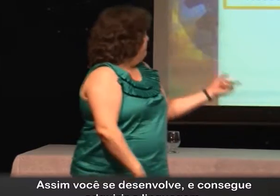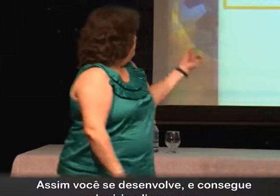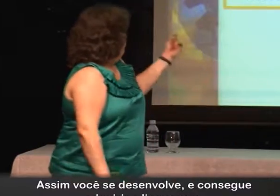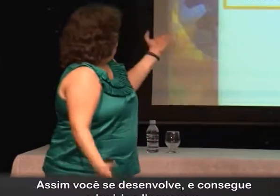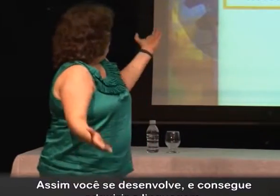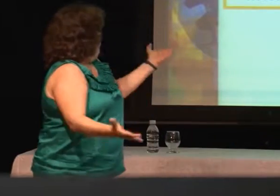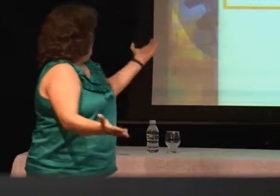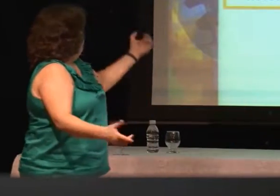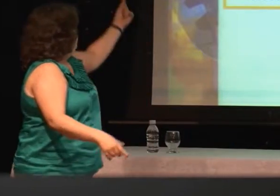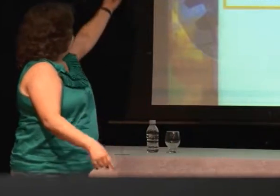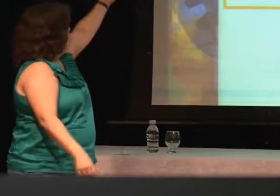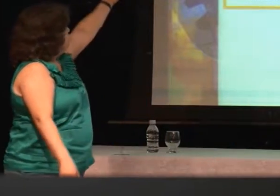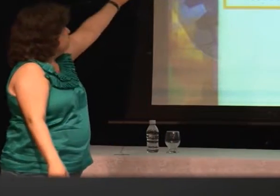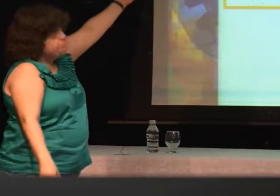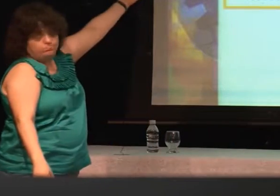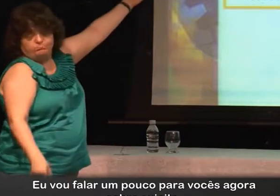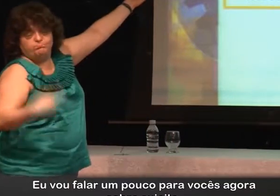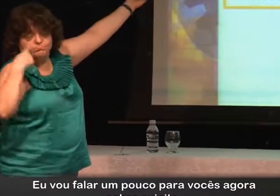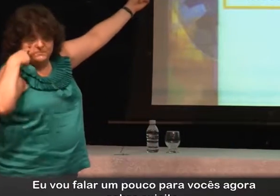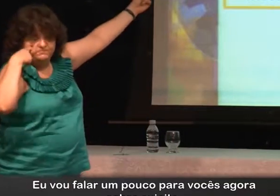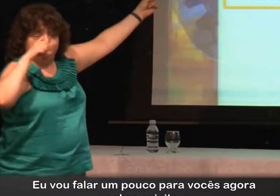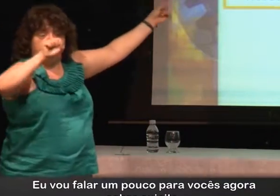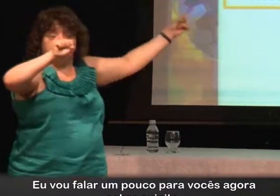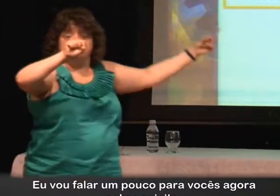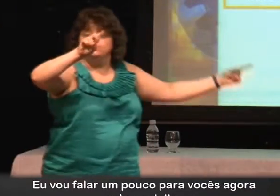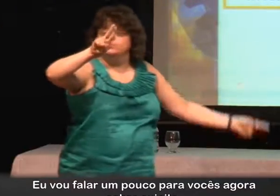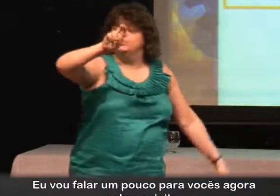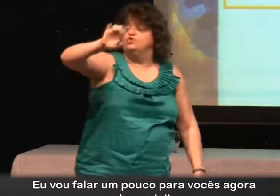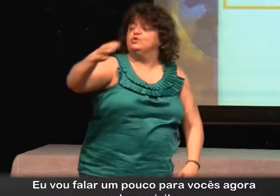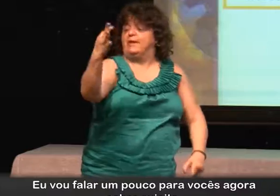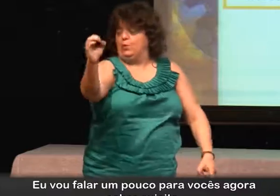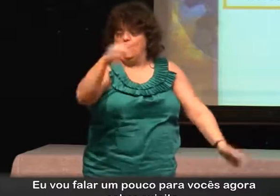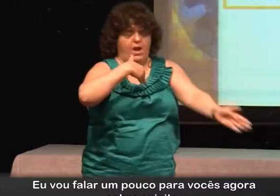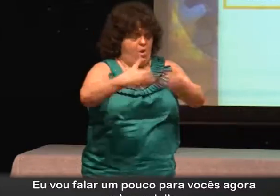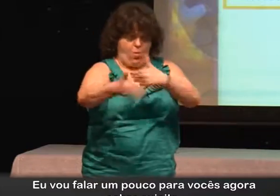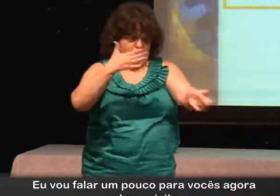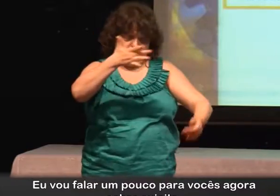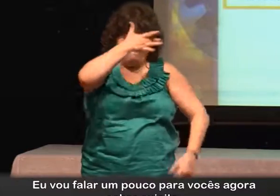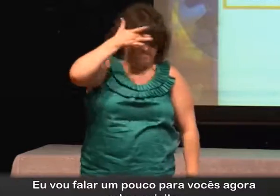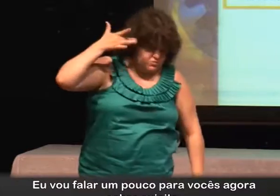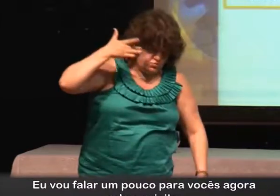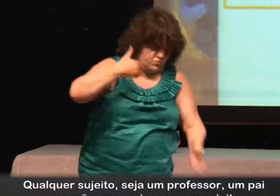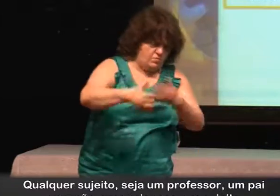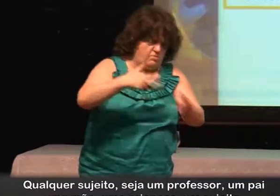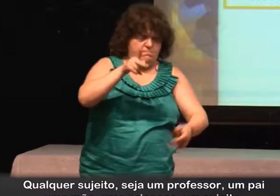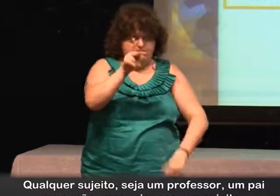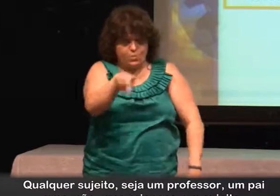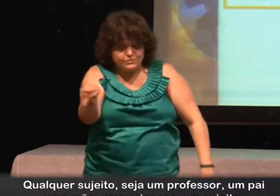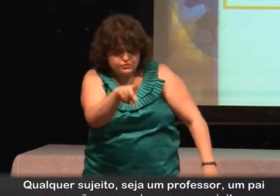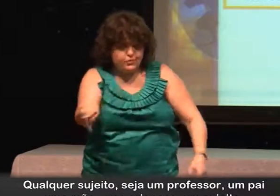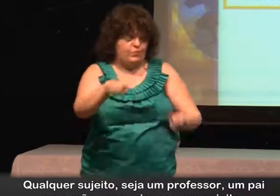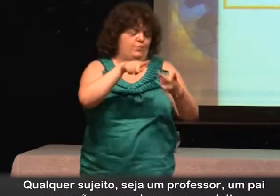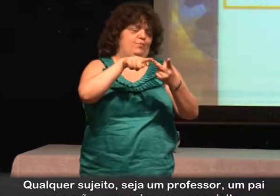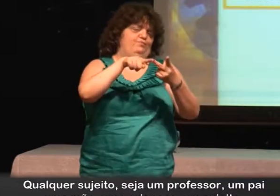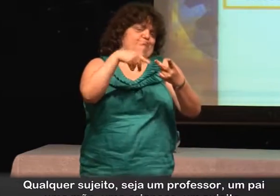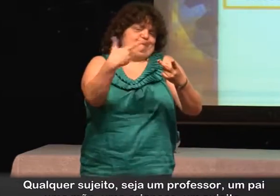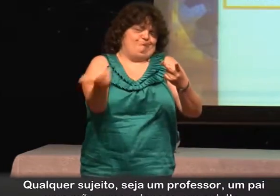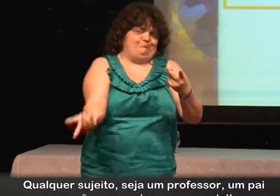linguagem. Eu vou falar um pouco para vocês agora sobre sujeito, qualquer sujeito, seja o